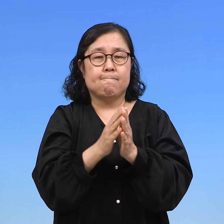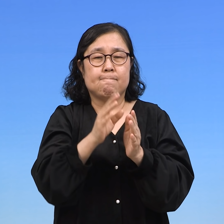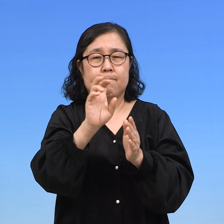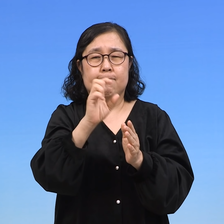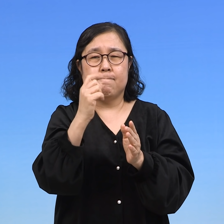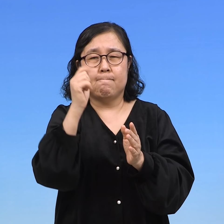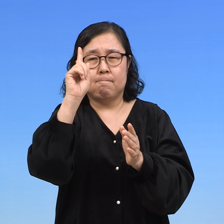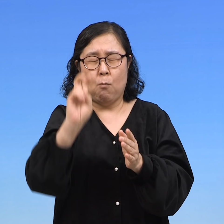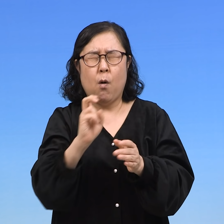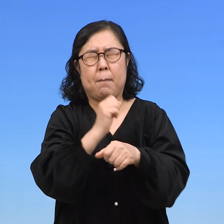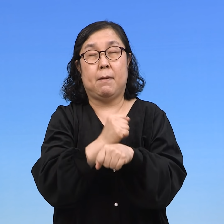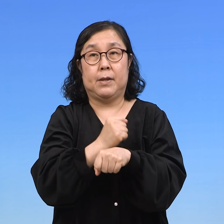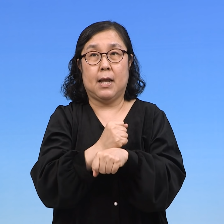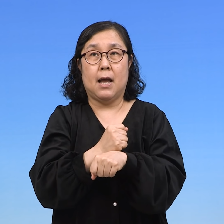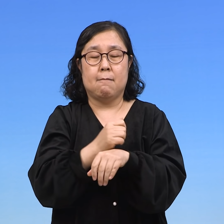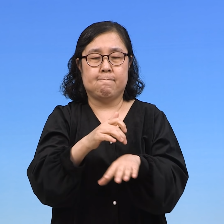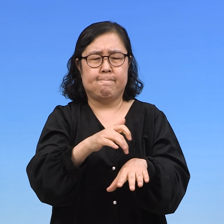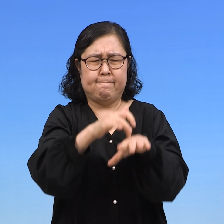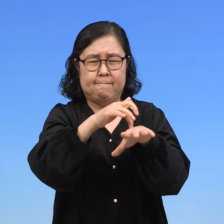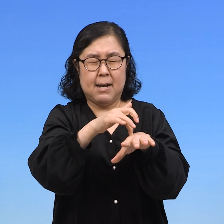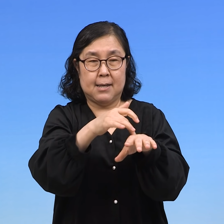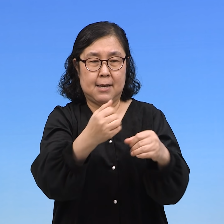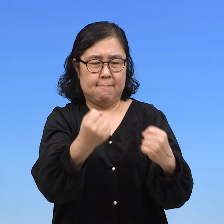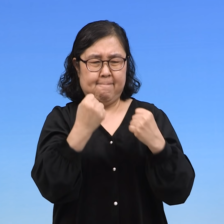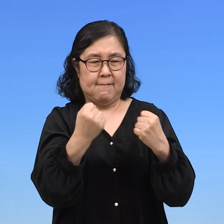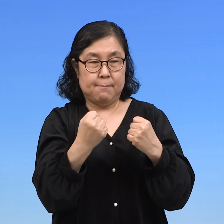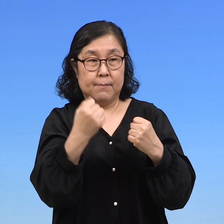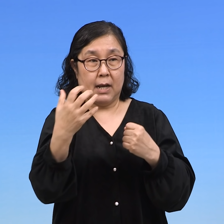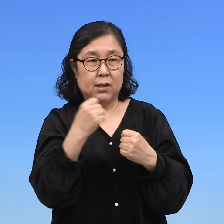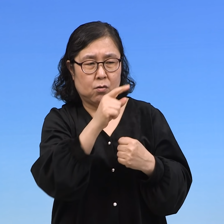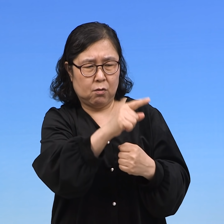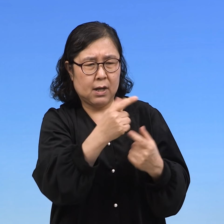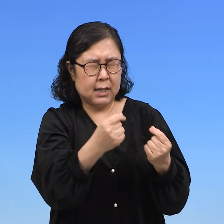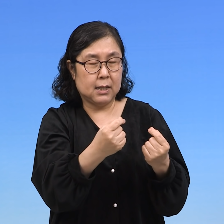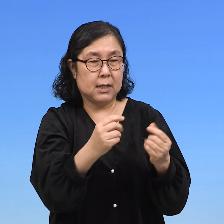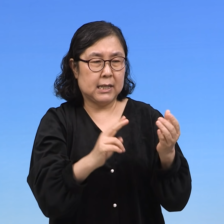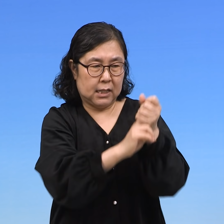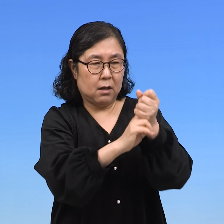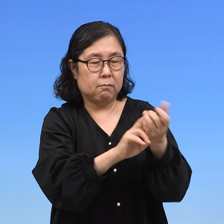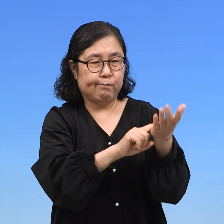서기관들이 이 지금 마귀의 힘을 빌려서 이런 일을 행하고 있다